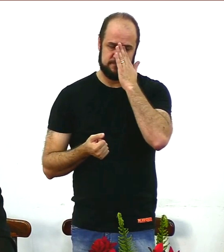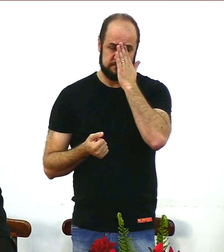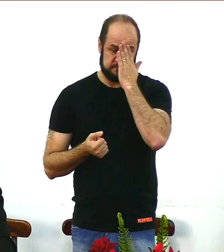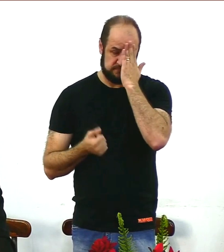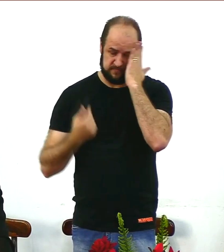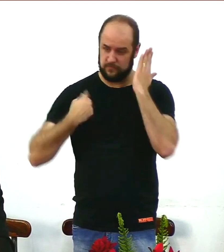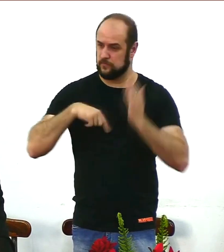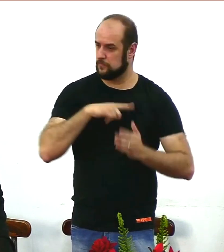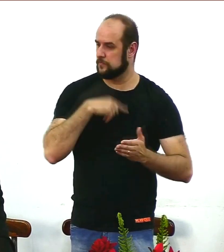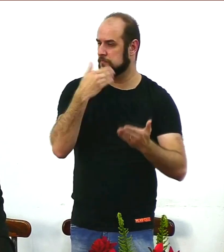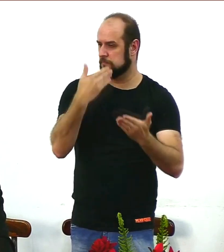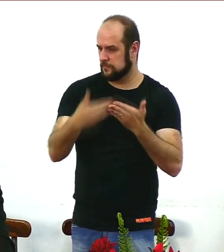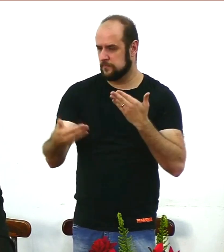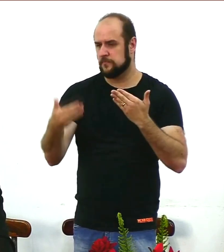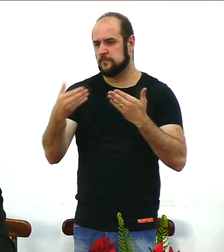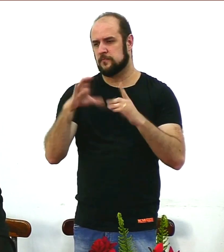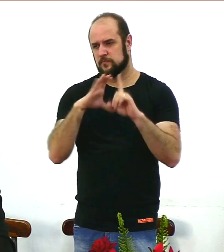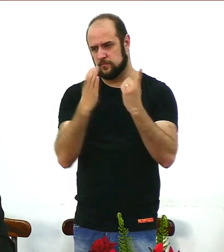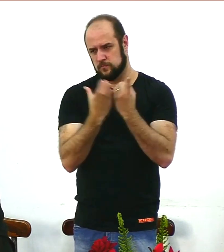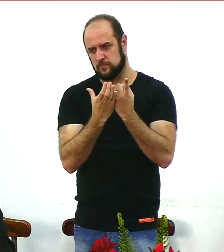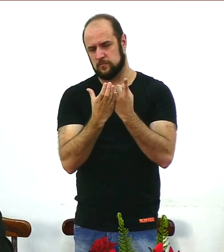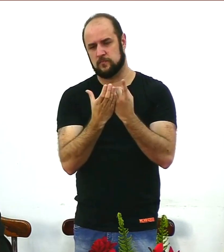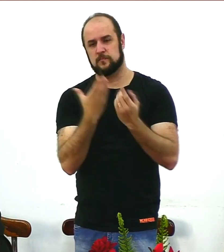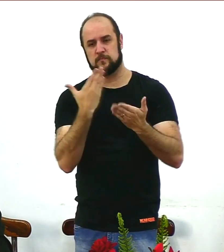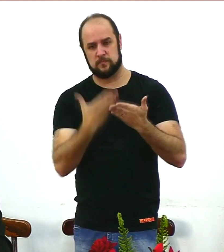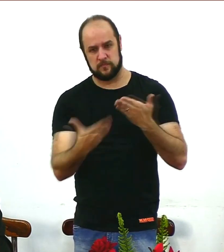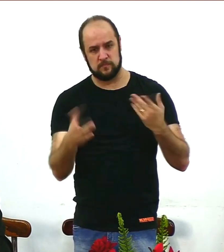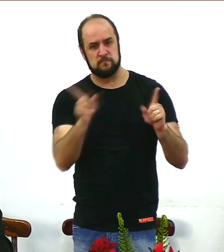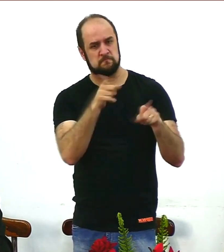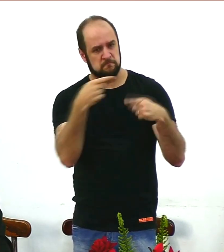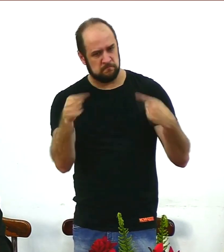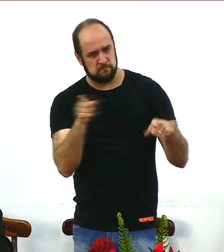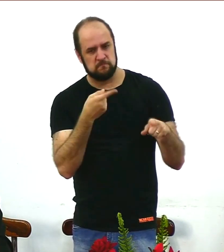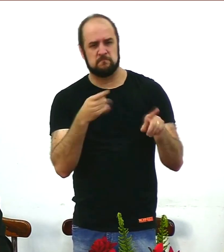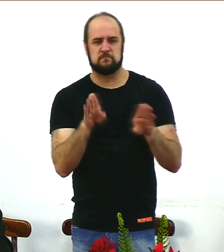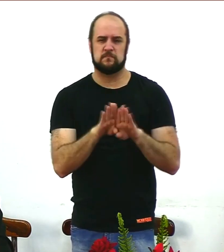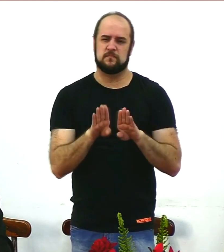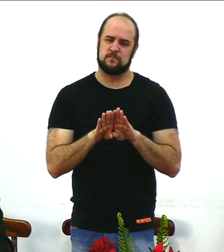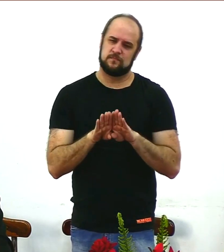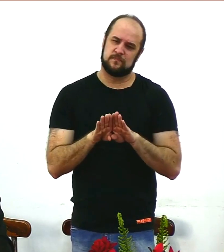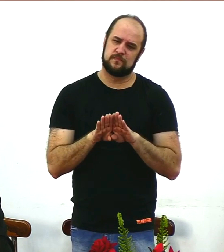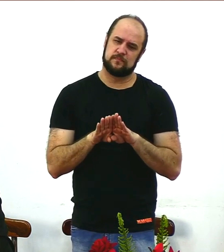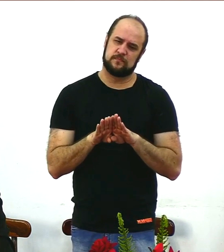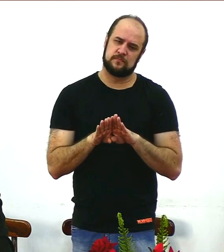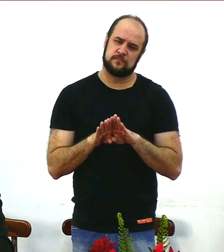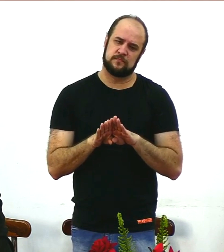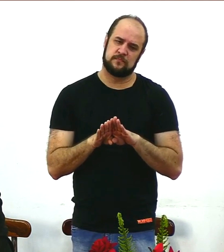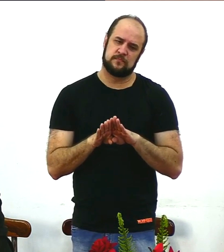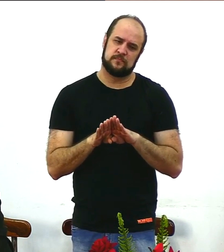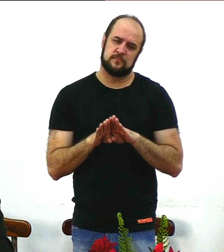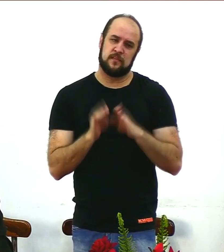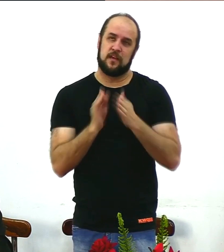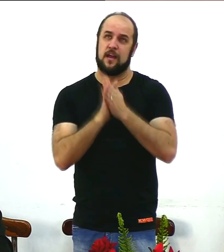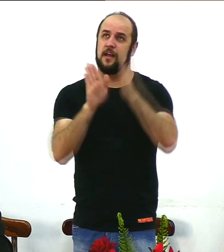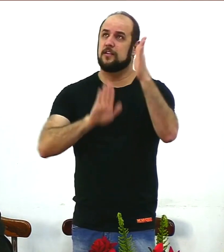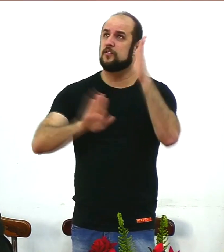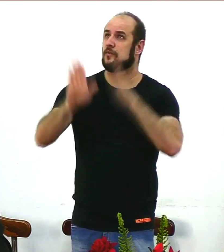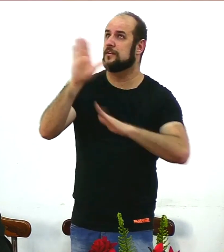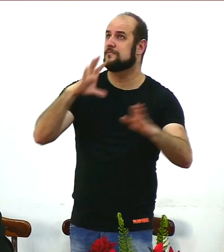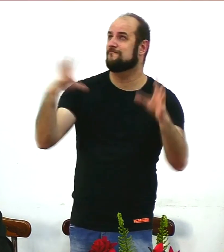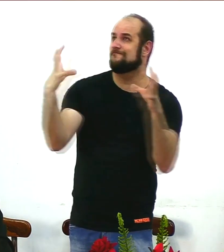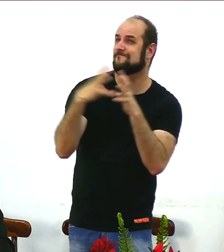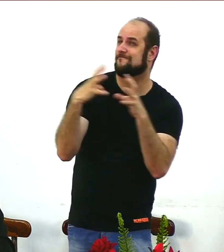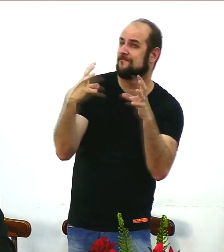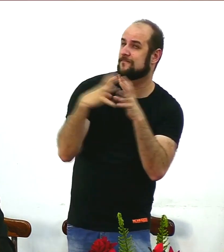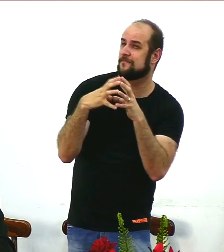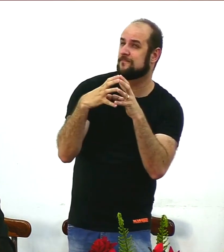vindo à casa do Senhor, encontrar com os nossos irmãos, ali vai uma família de servos do Senhor.